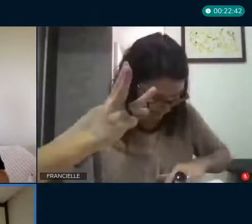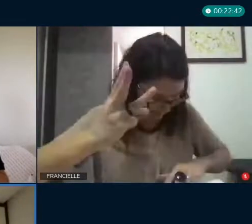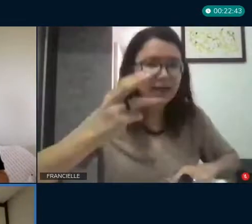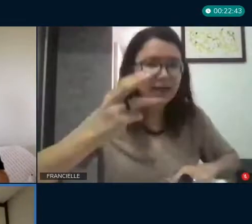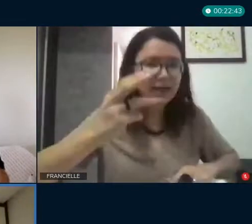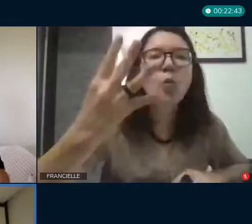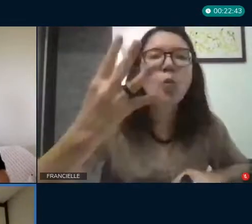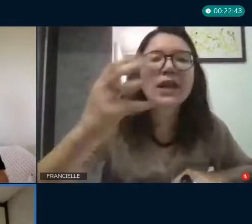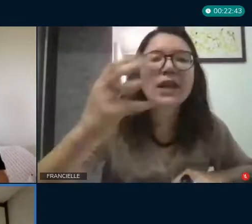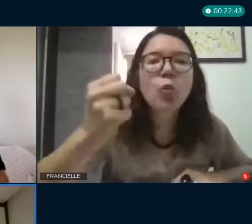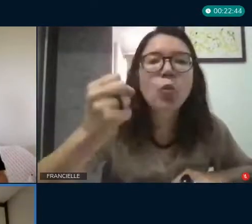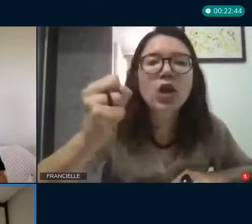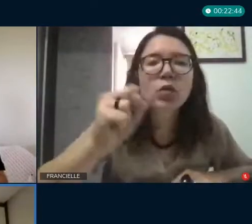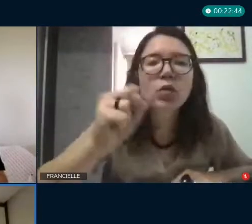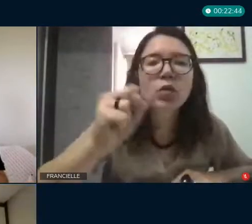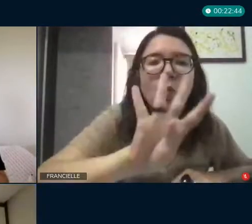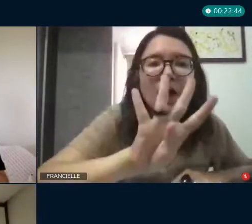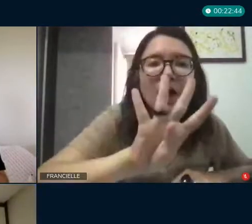No capítulo 3,